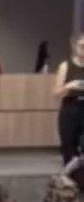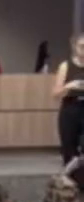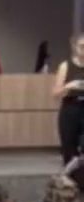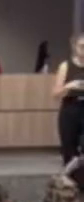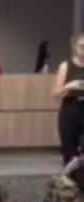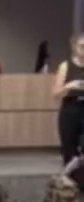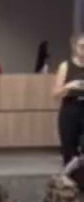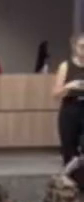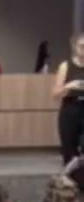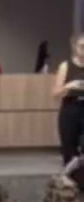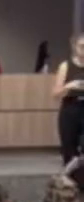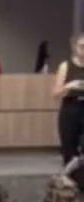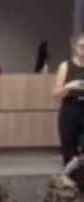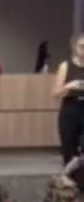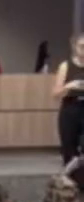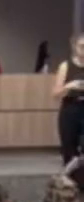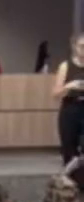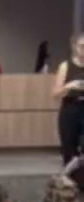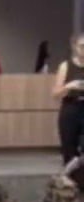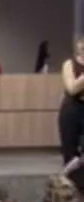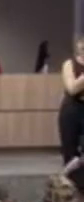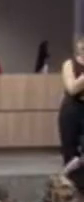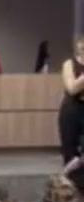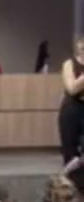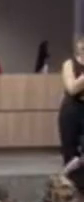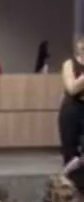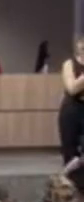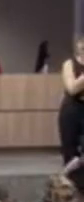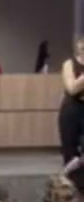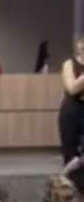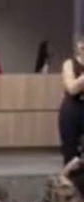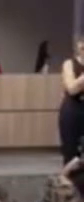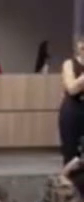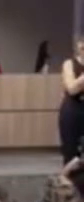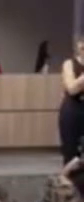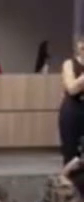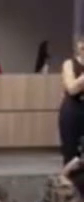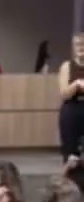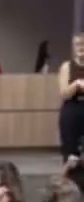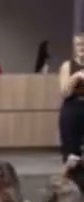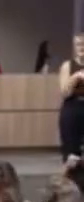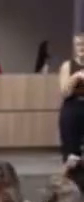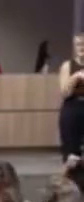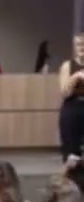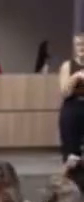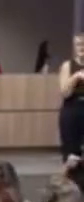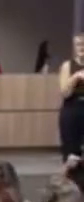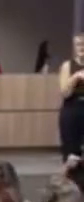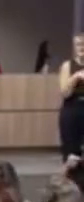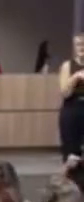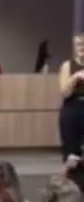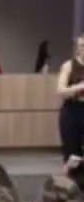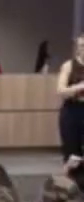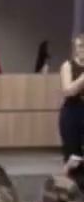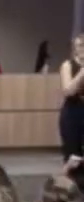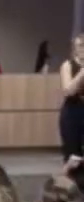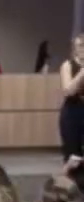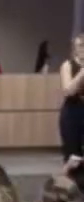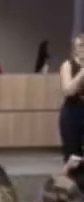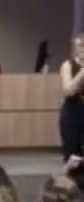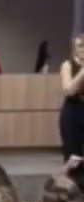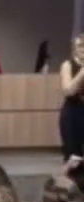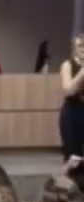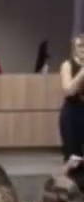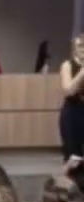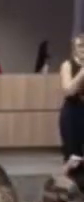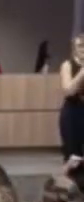sujeito internado. Para o sujeito internado, com uma característica peculiar, porque ele é a vítima dessa intervenção, mas o